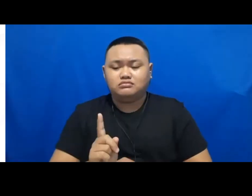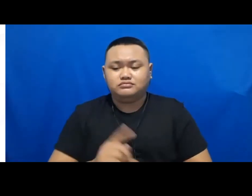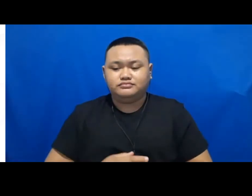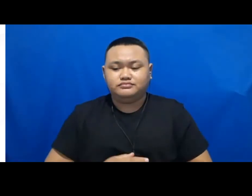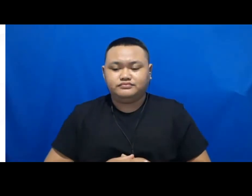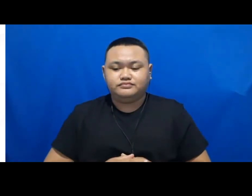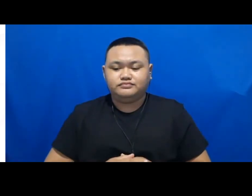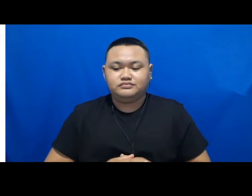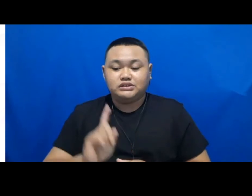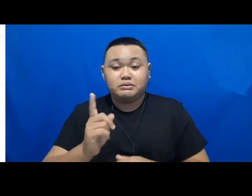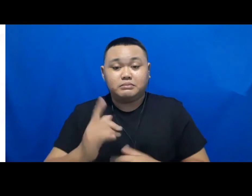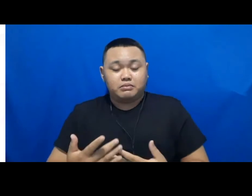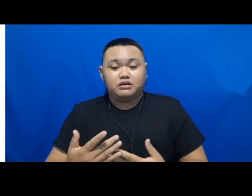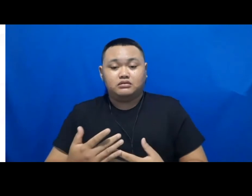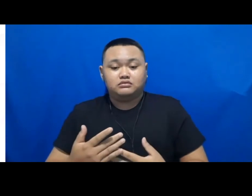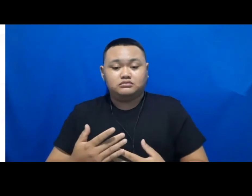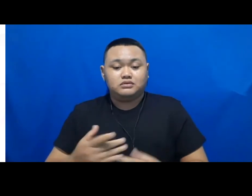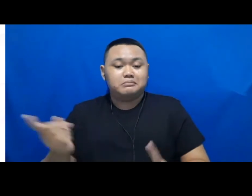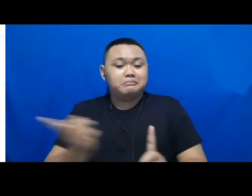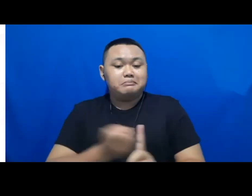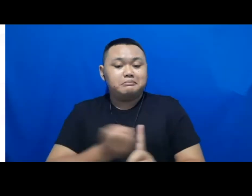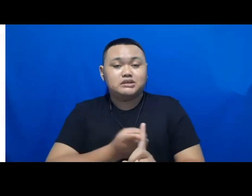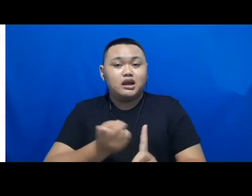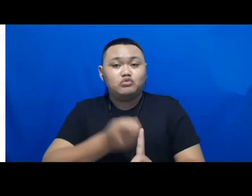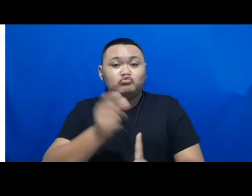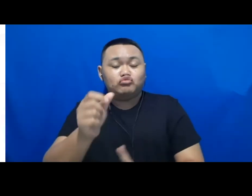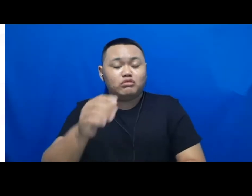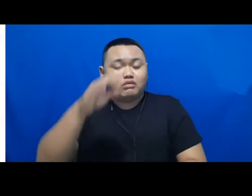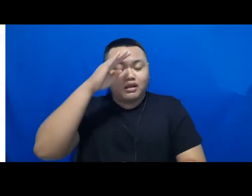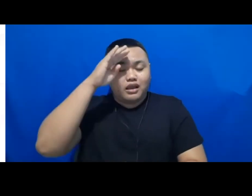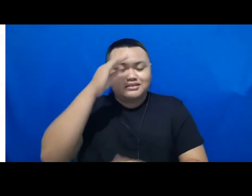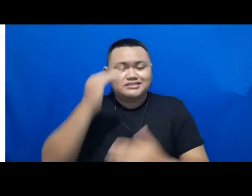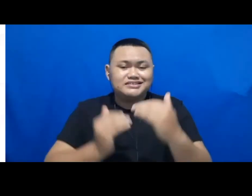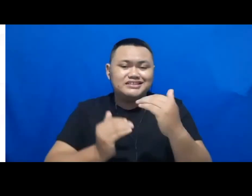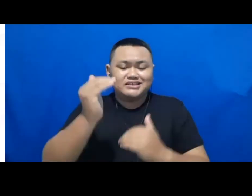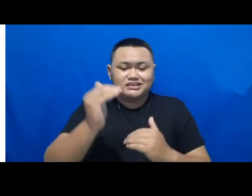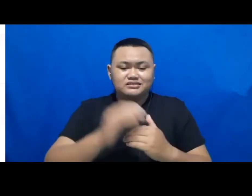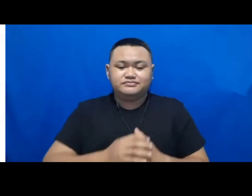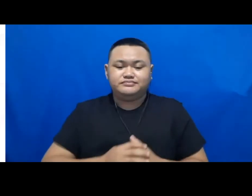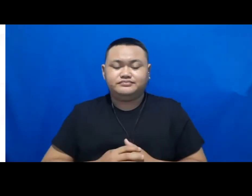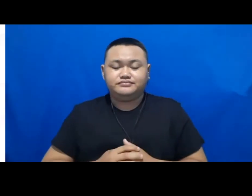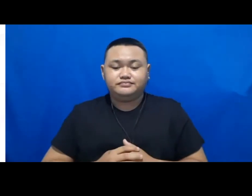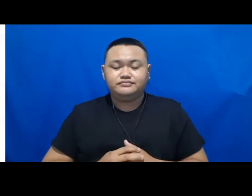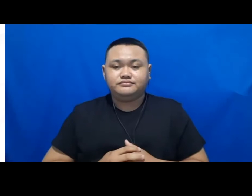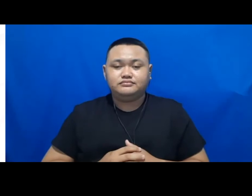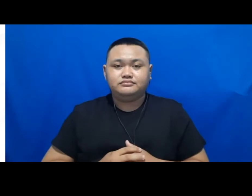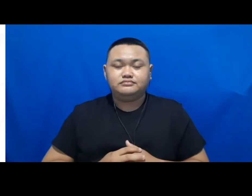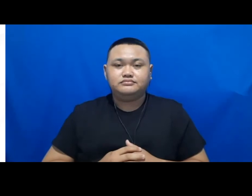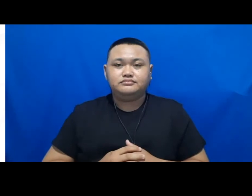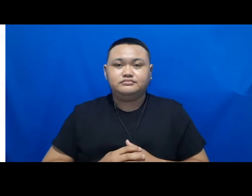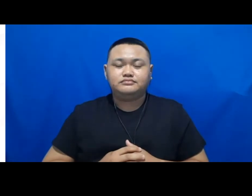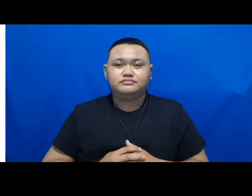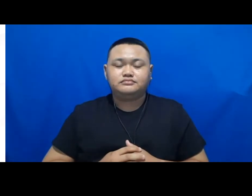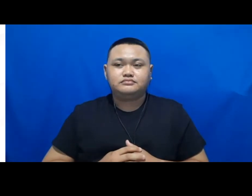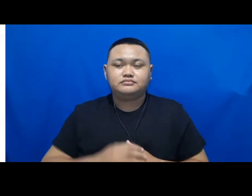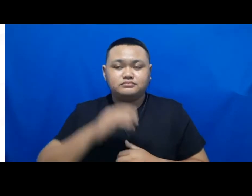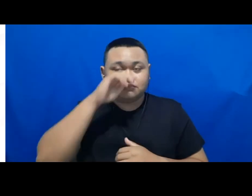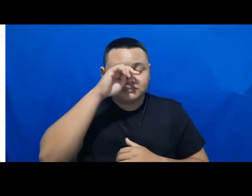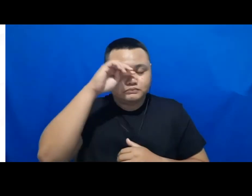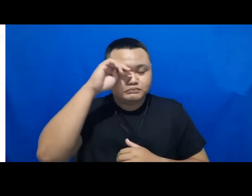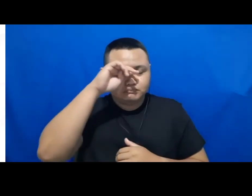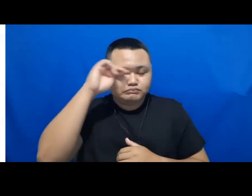anak-anak berdua, ya, Jaki dan Regina, bahwa mereka menginginkan pembelajaran yang responsif gender. Saya menyampaikan